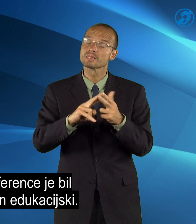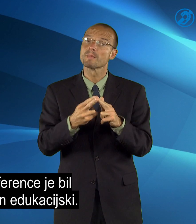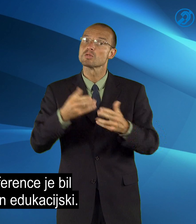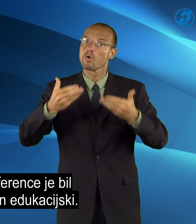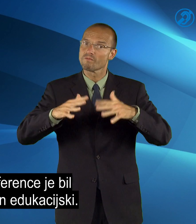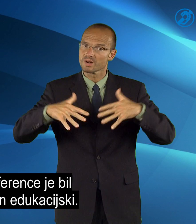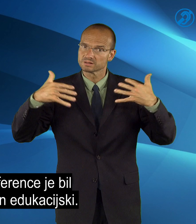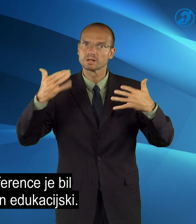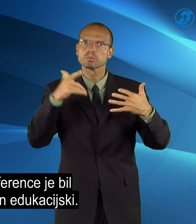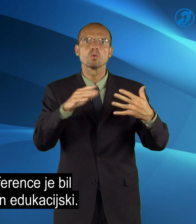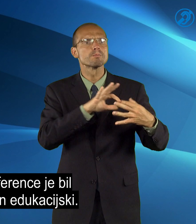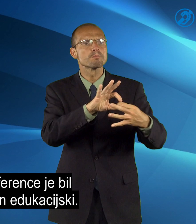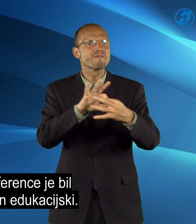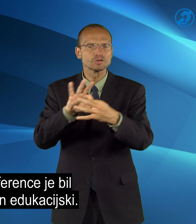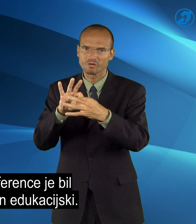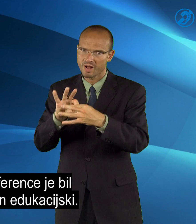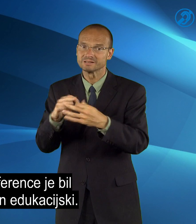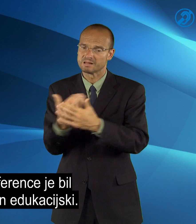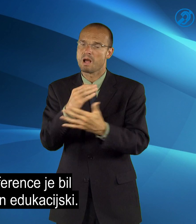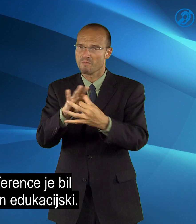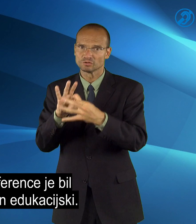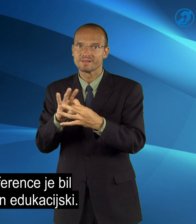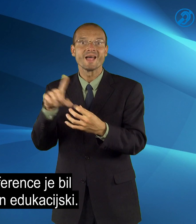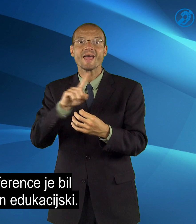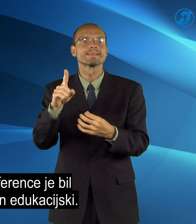Namen konference je bil povezovalni in edukacijski.